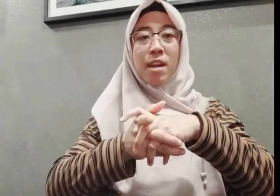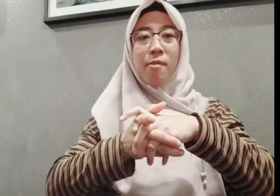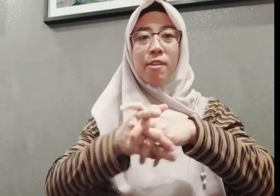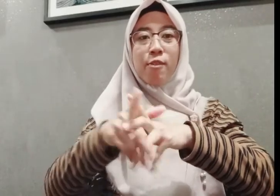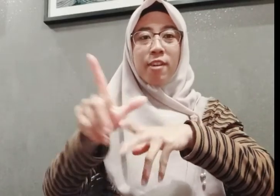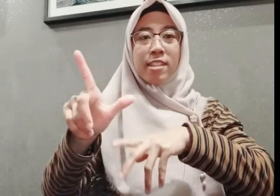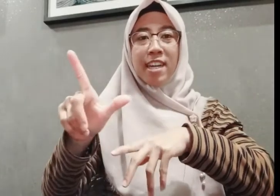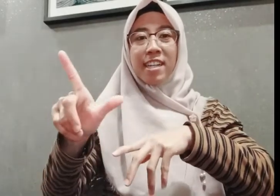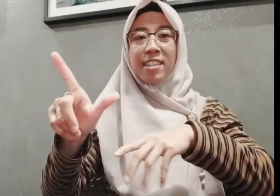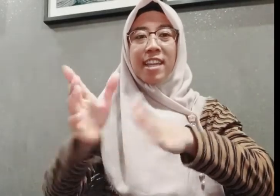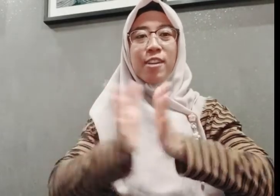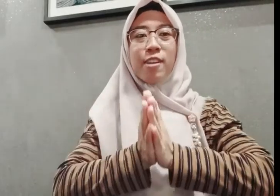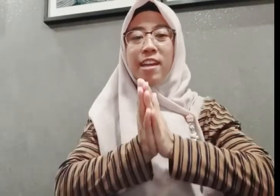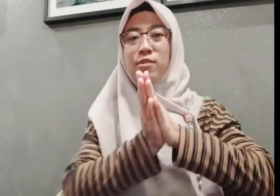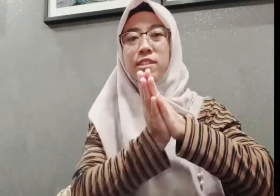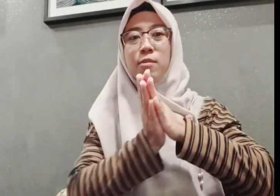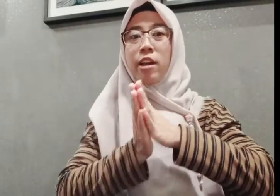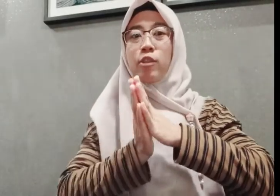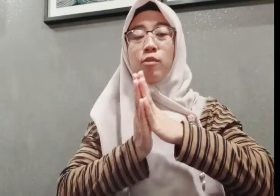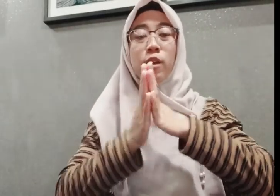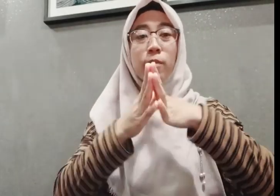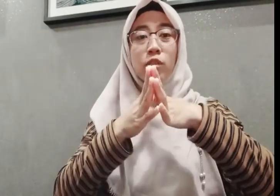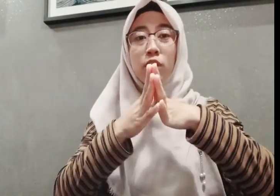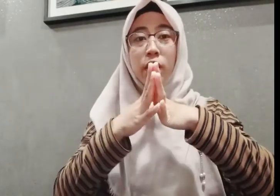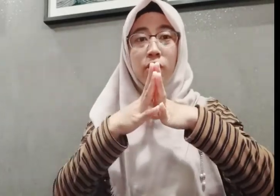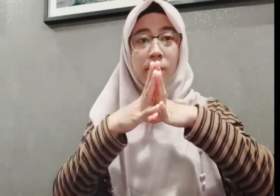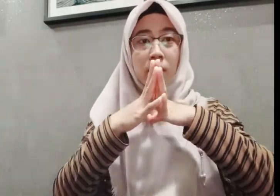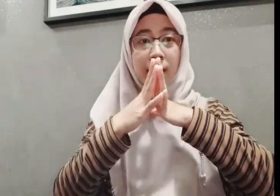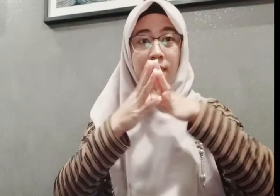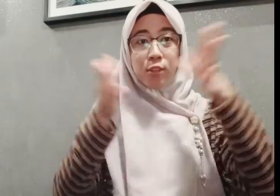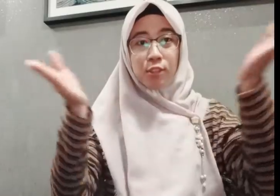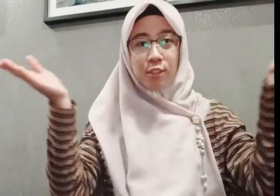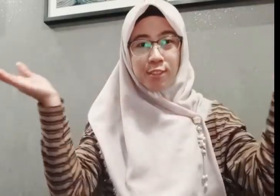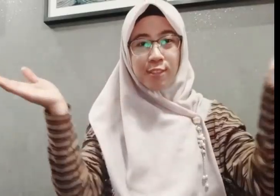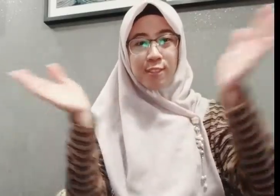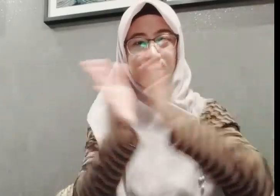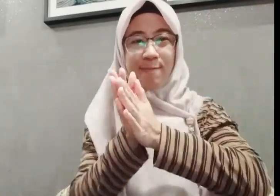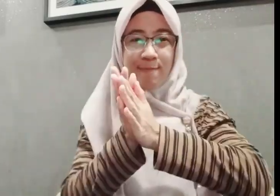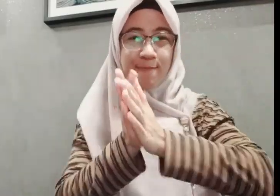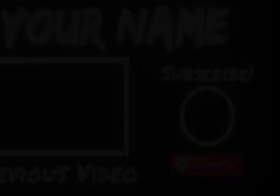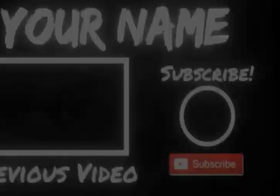subscribe video Feli channel. Thank you guys. Wassalamualaikum warahmatullahi wabarakatuh.